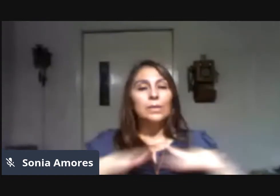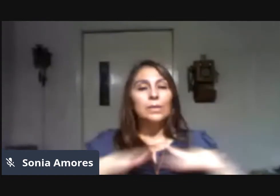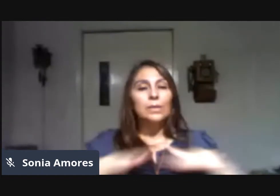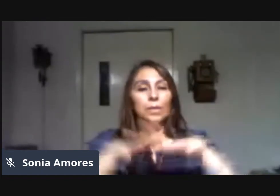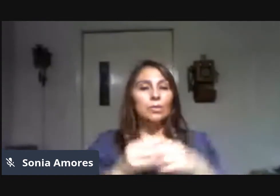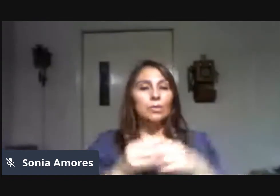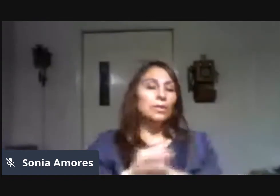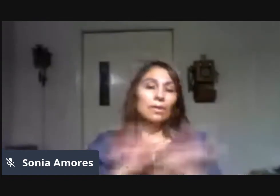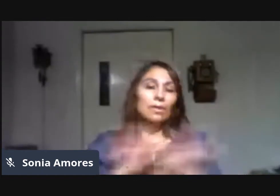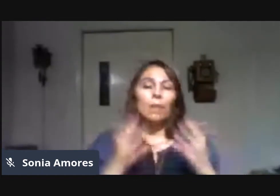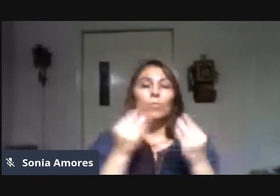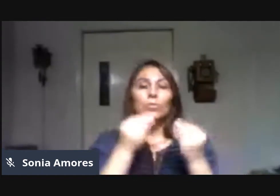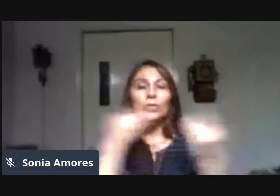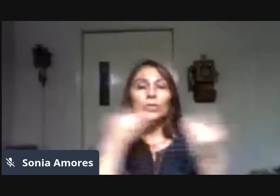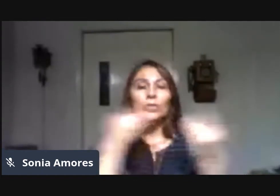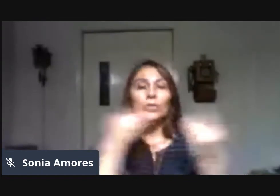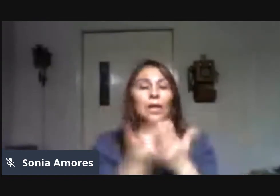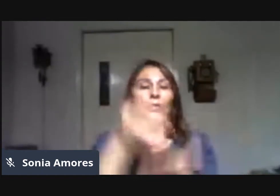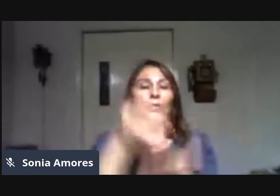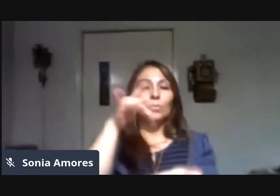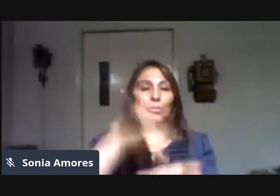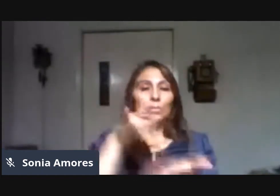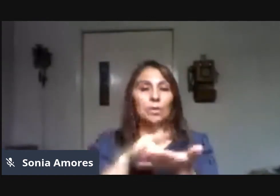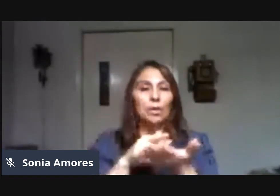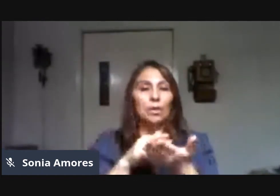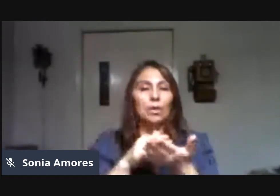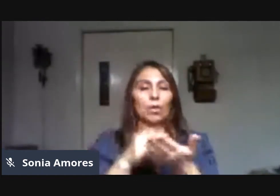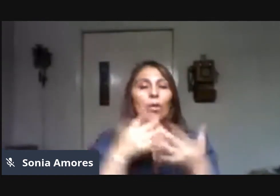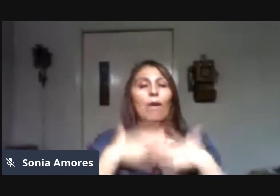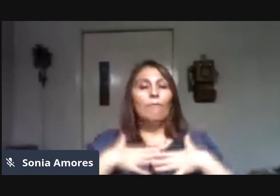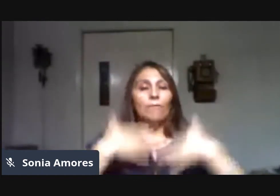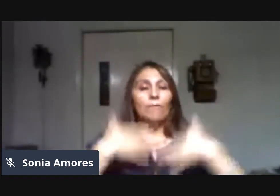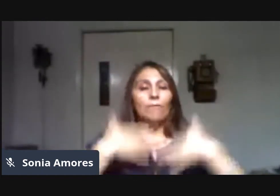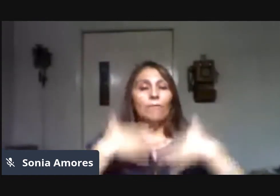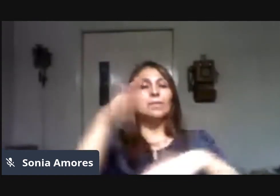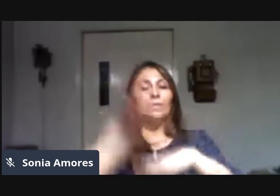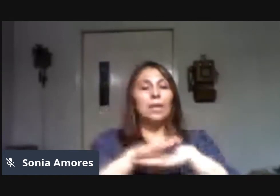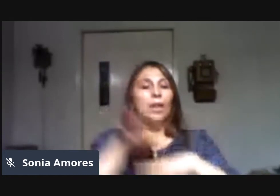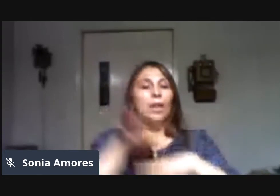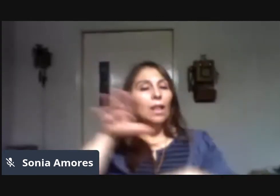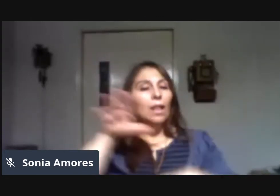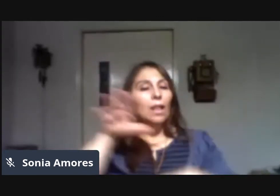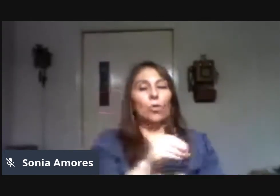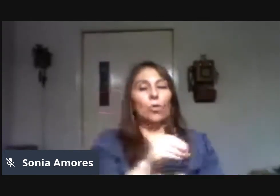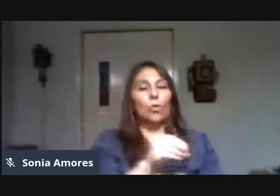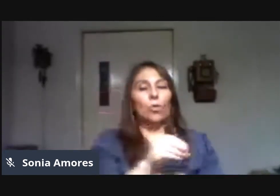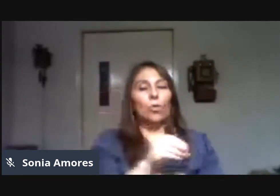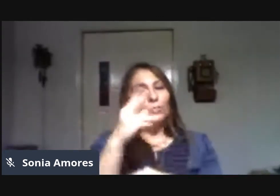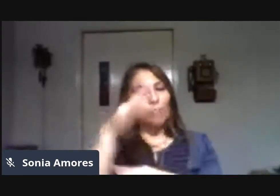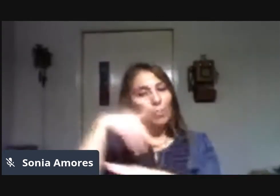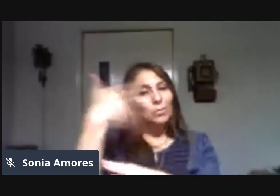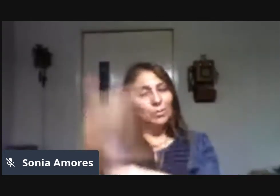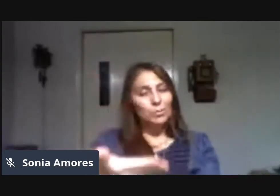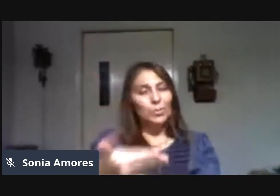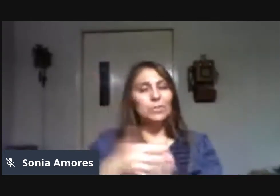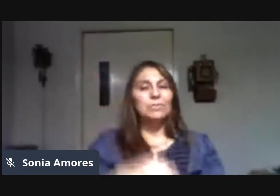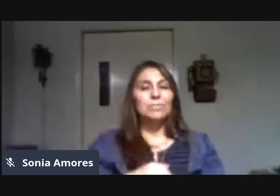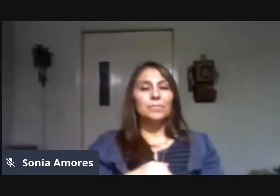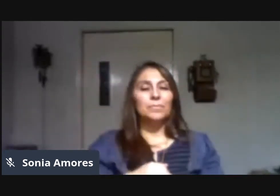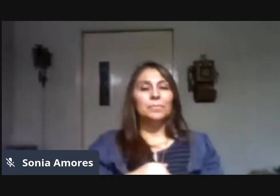nada, muchas gracias por su participación, que tengan una feliz tarde todos. Y pues hasta una próxima ocasión.